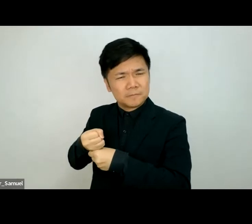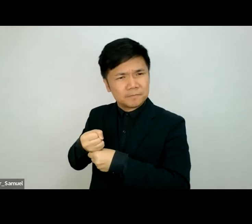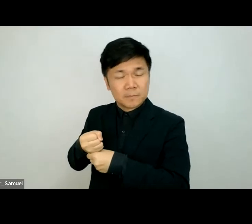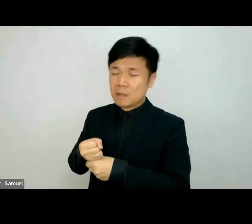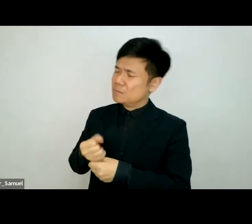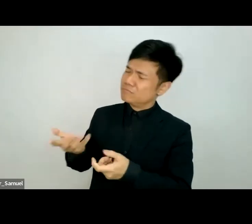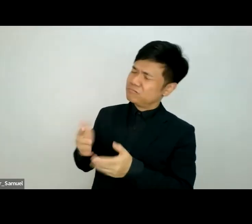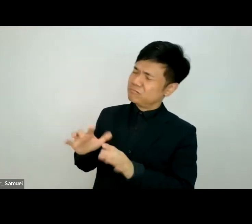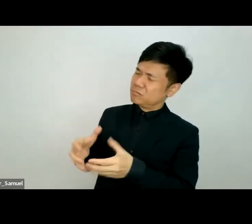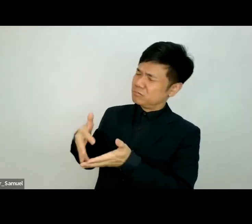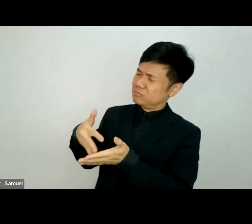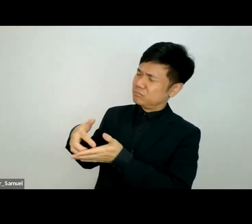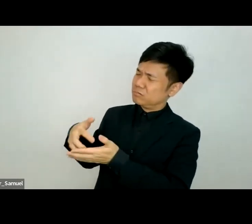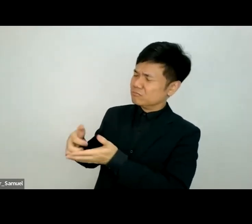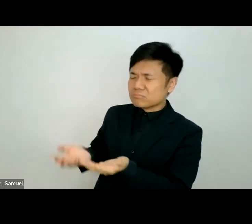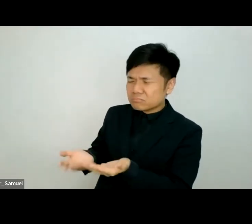attention